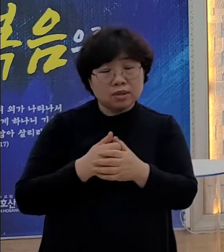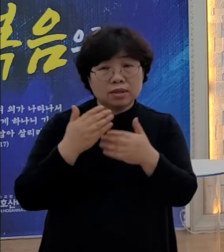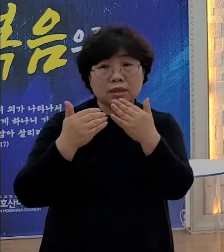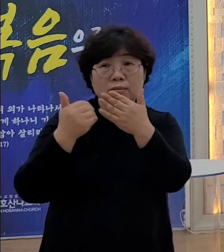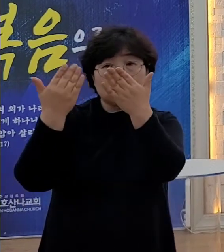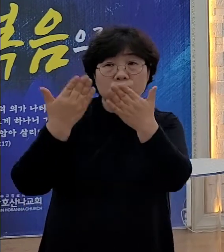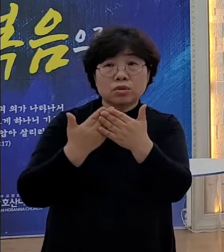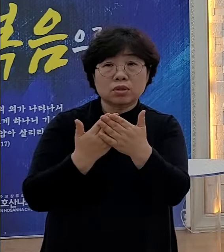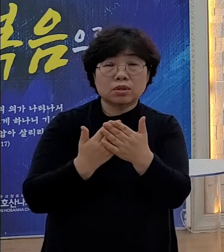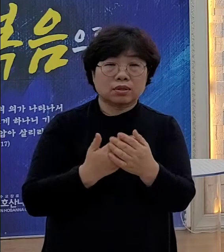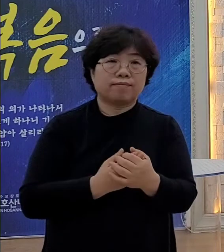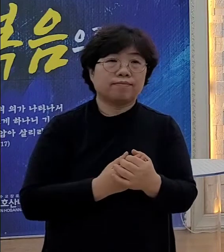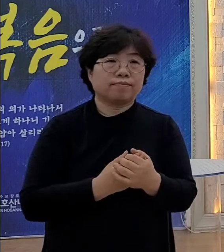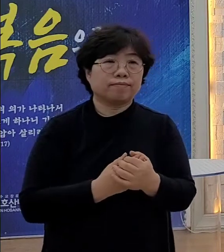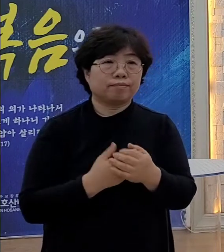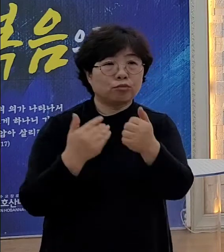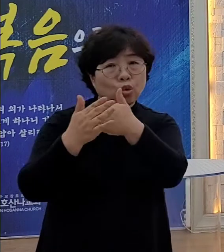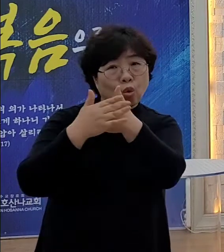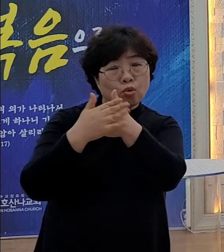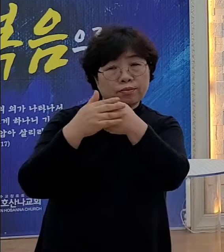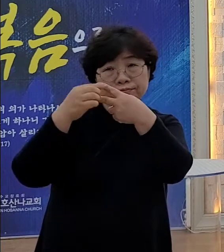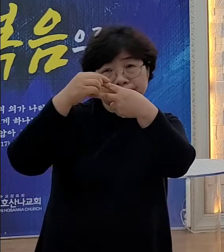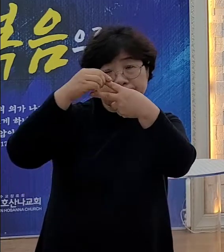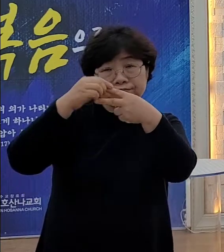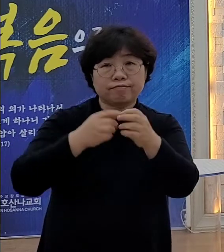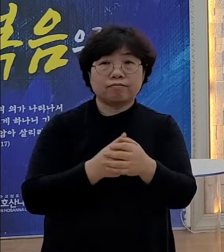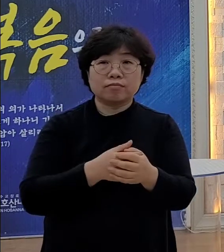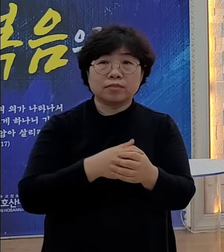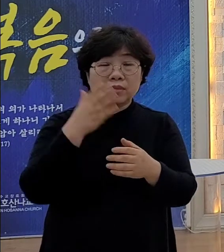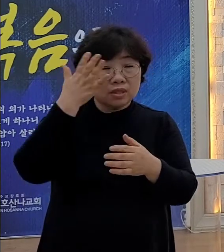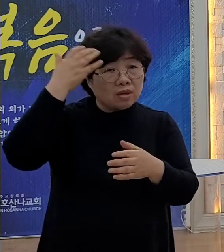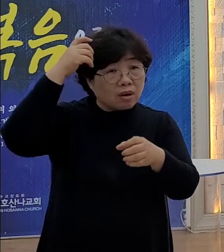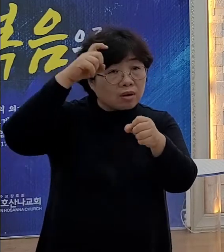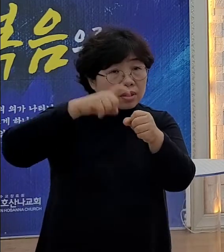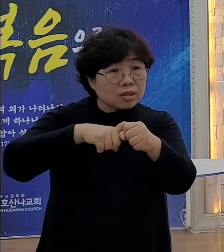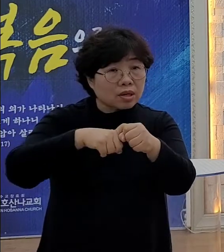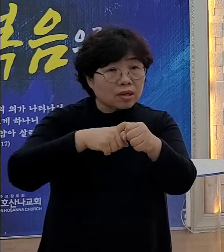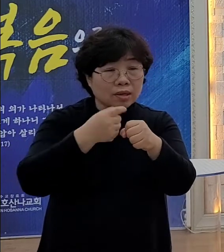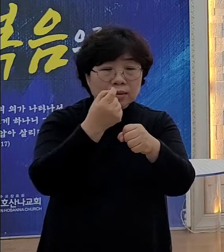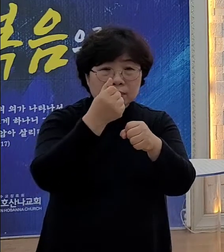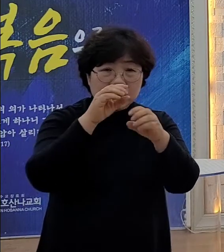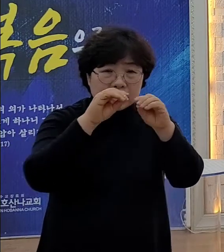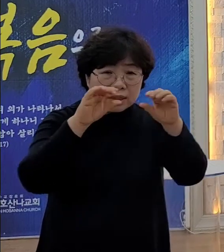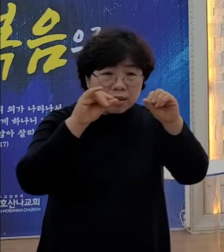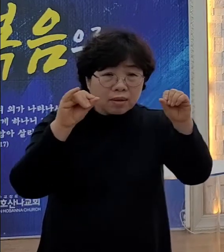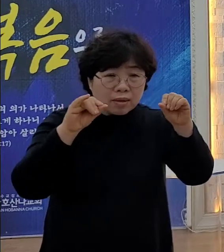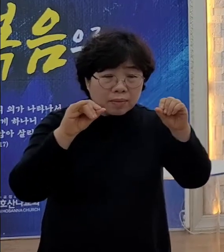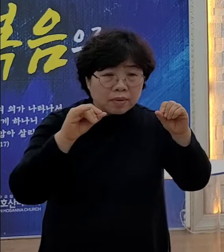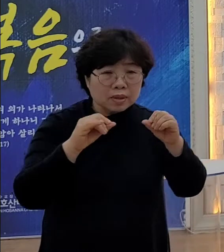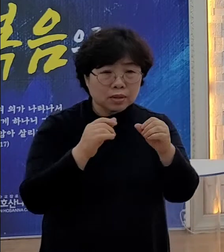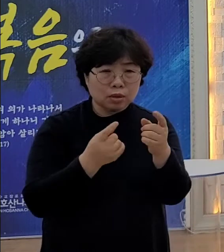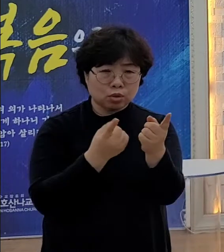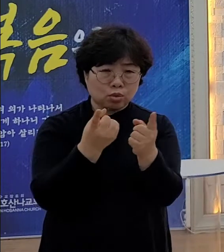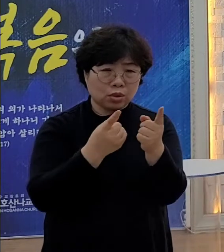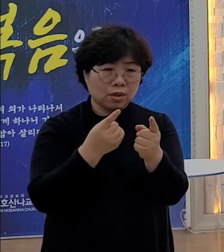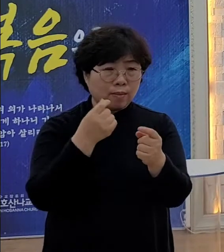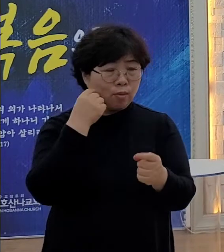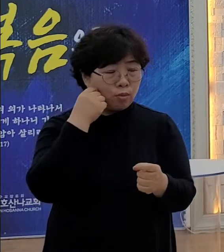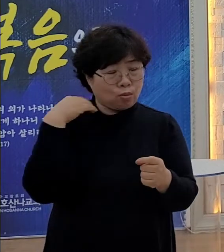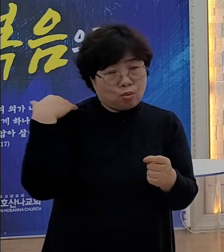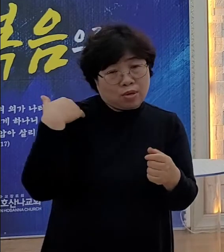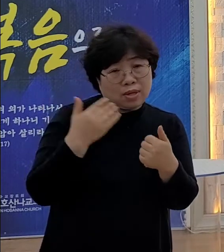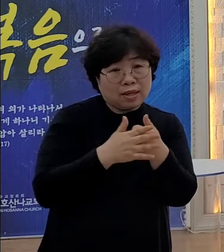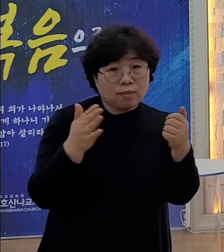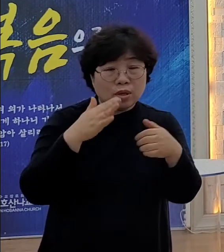하나님 주신 어플입니다. 우리가 영적 미세먼지, 우리 하나님의 이 진노를